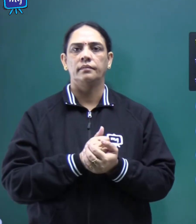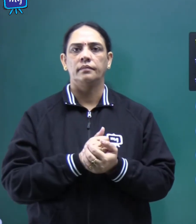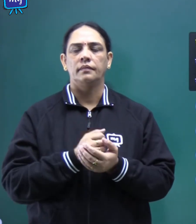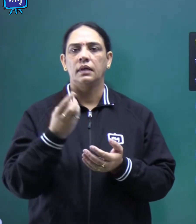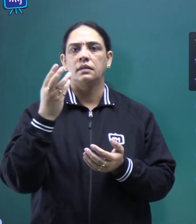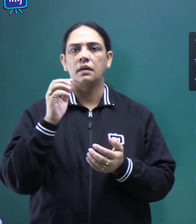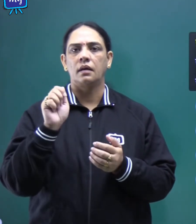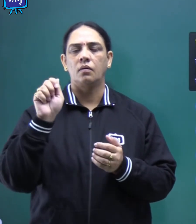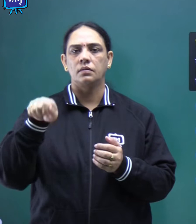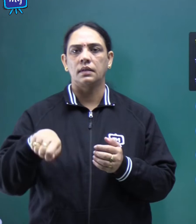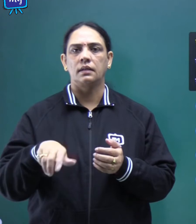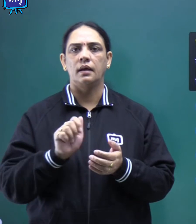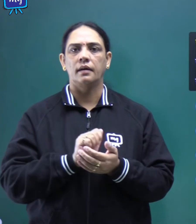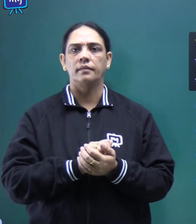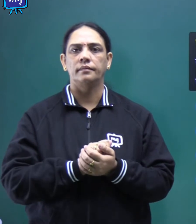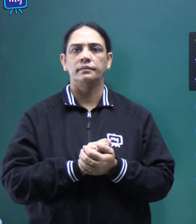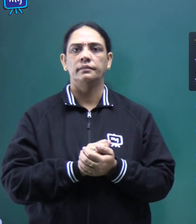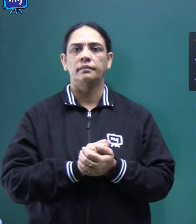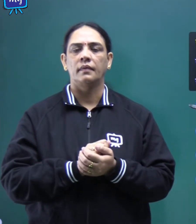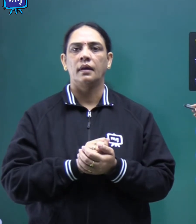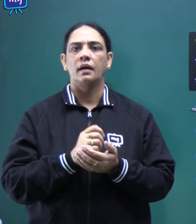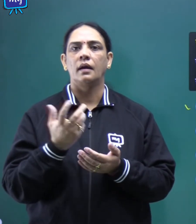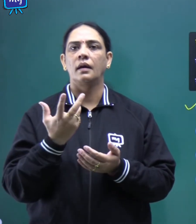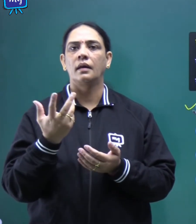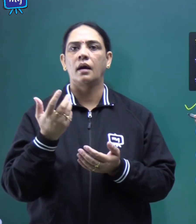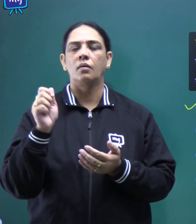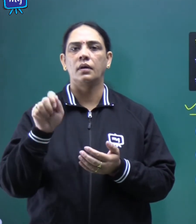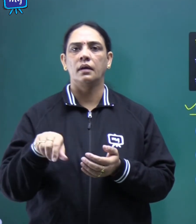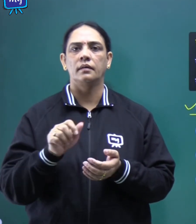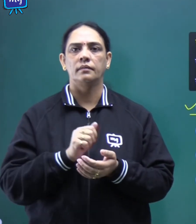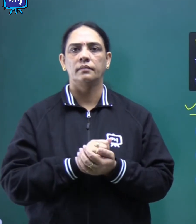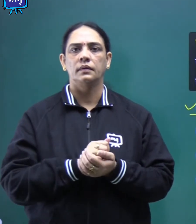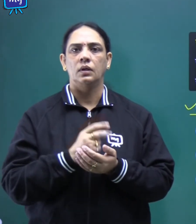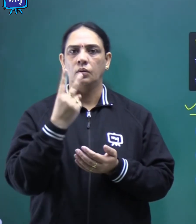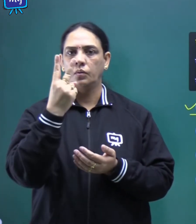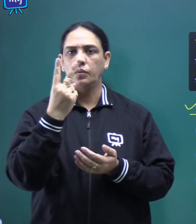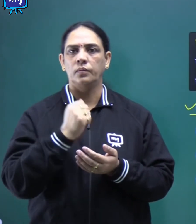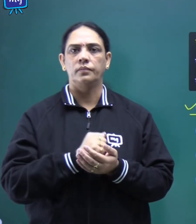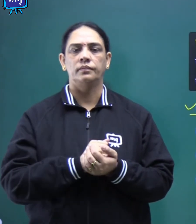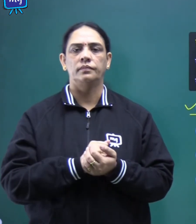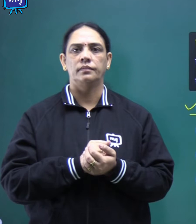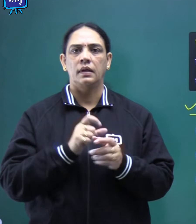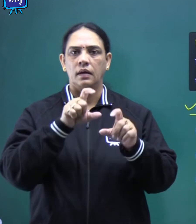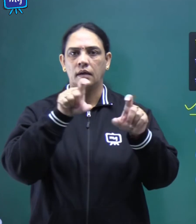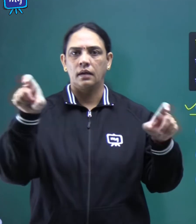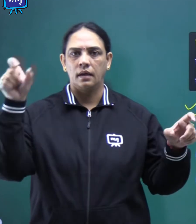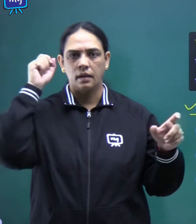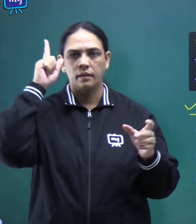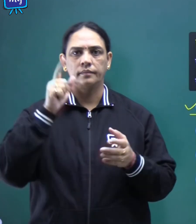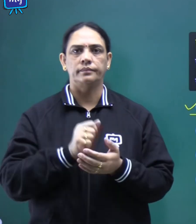संख्या हो सकती है। कितनी होगी? 2। समझ आ गया?